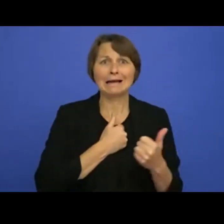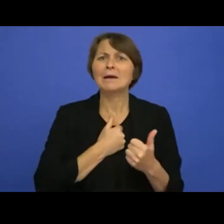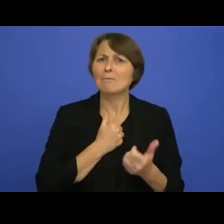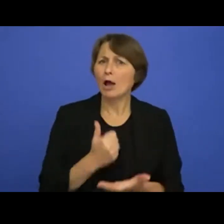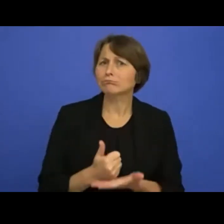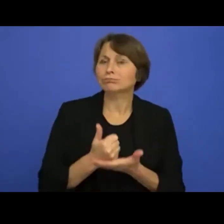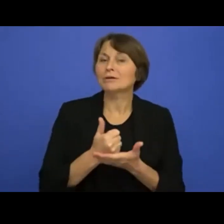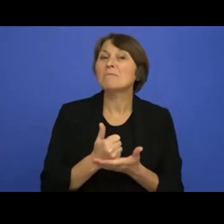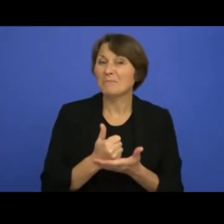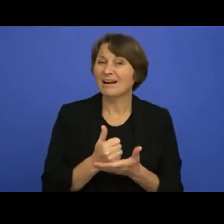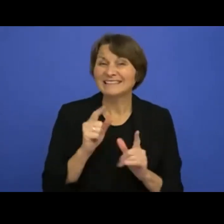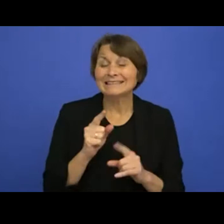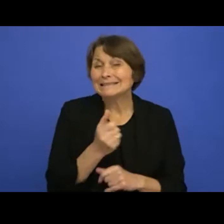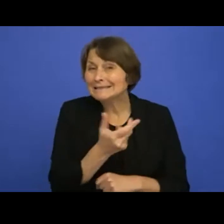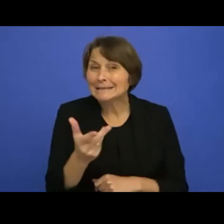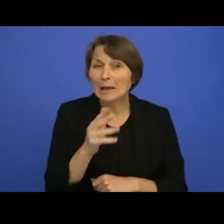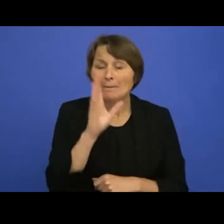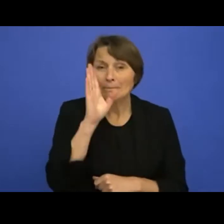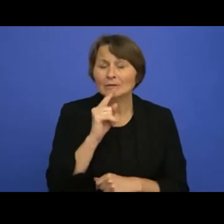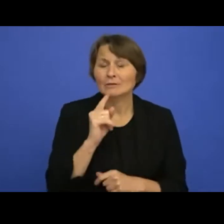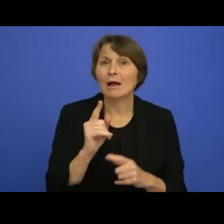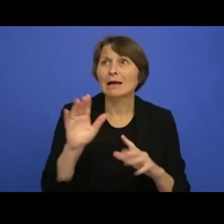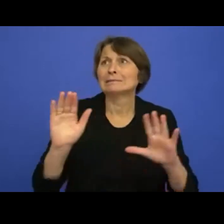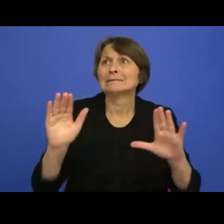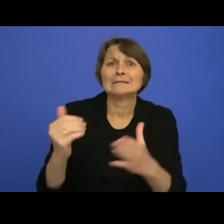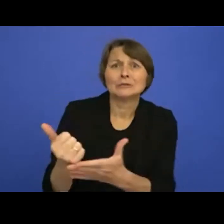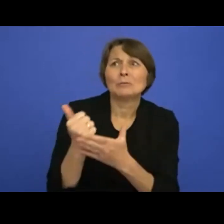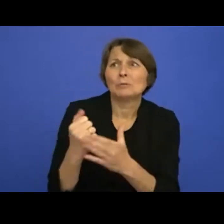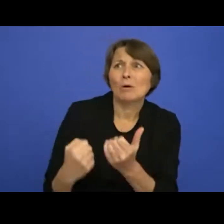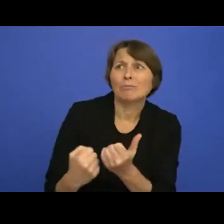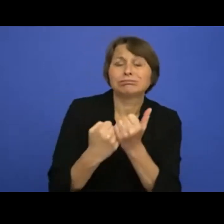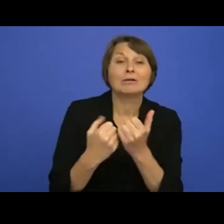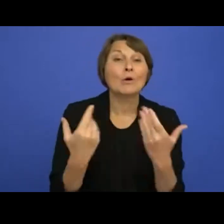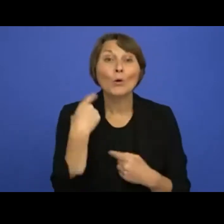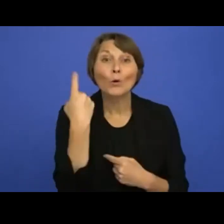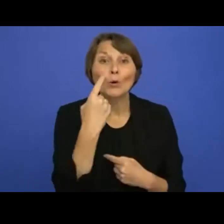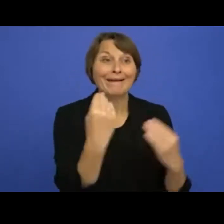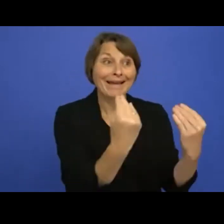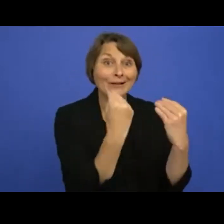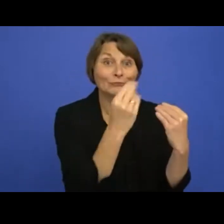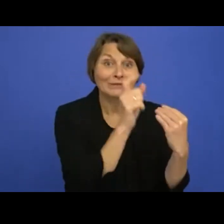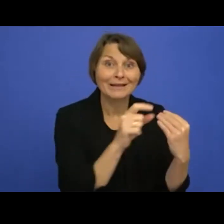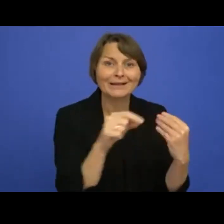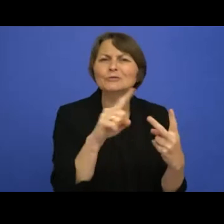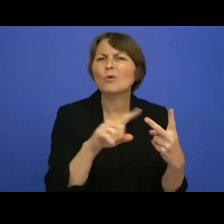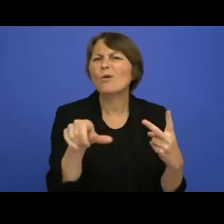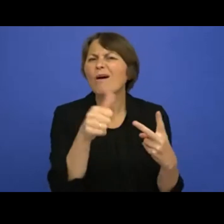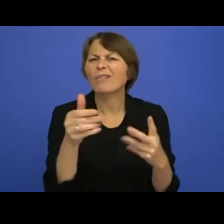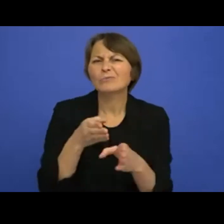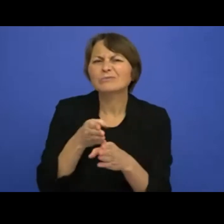mais certains parents ont besoin de tout le soutien dont ils peuvent bénéficier, des professionnels.